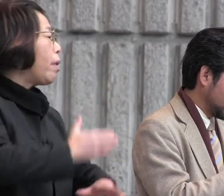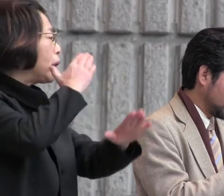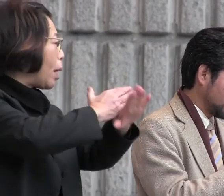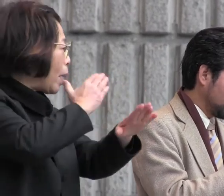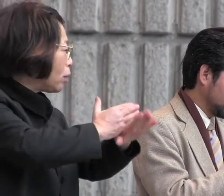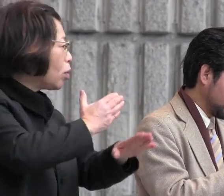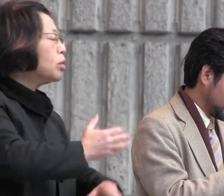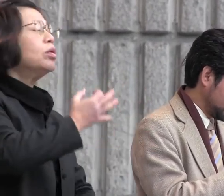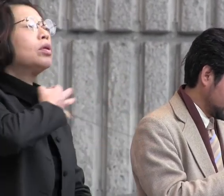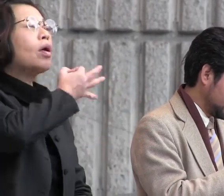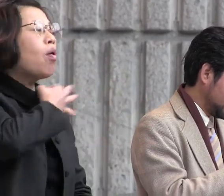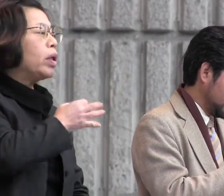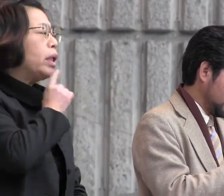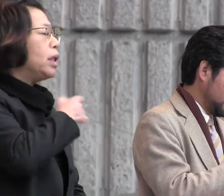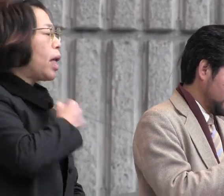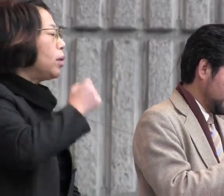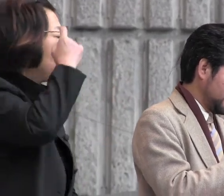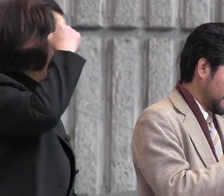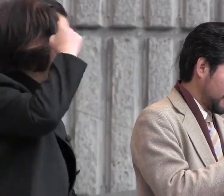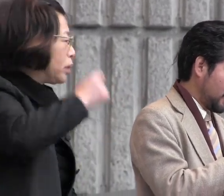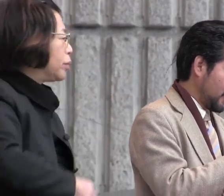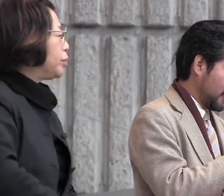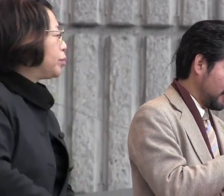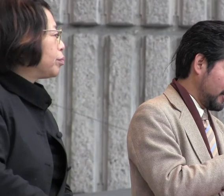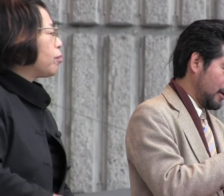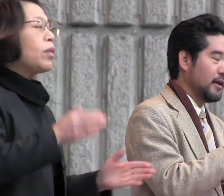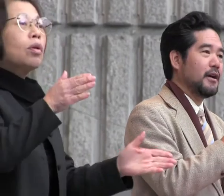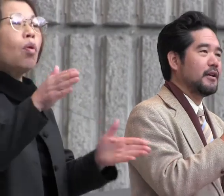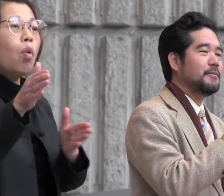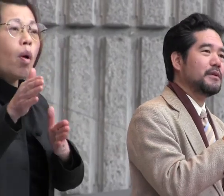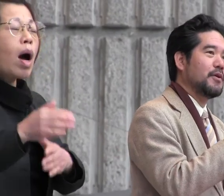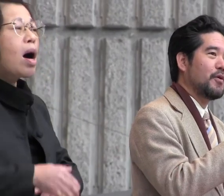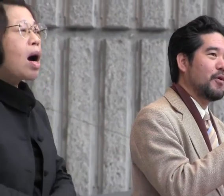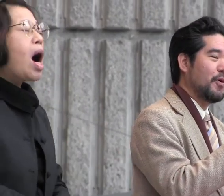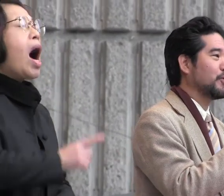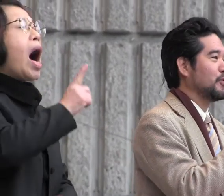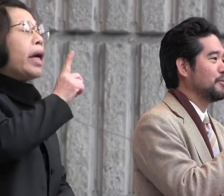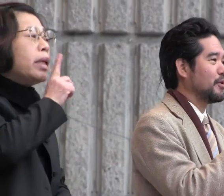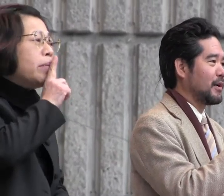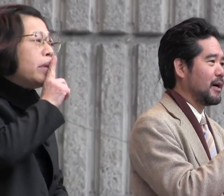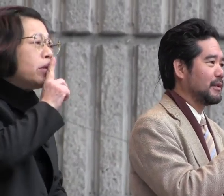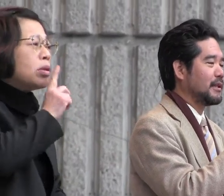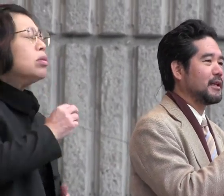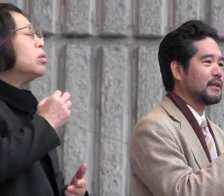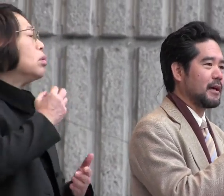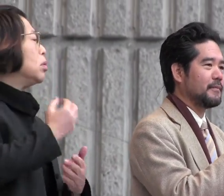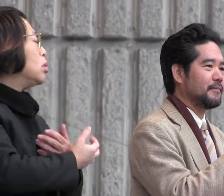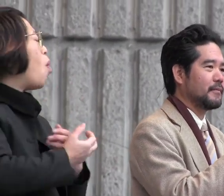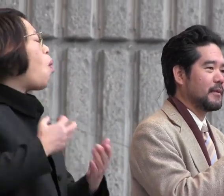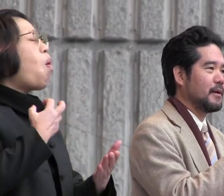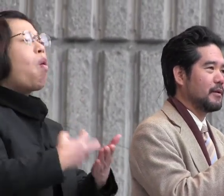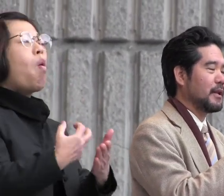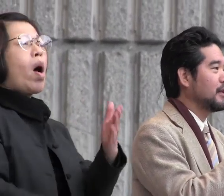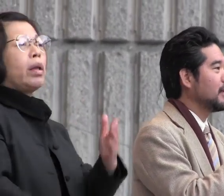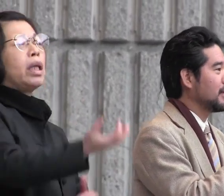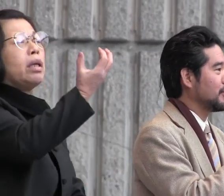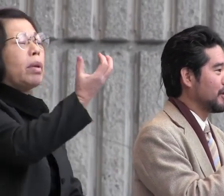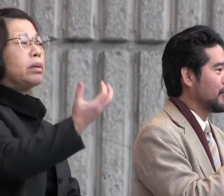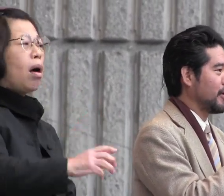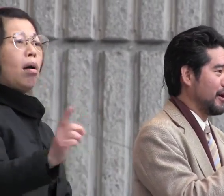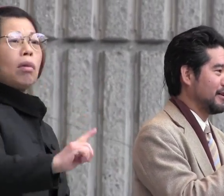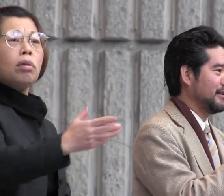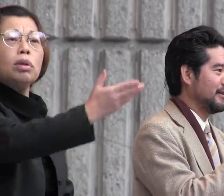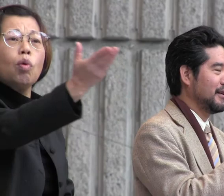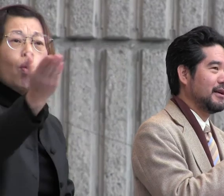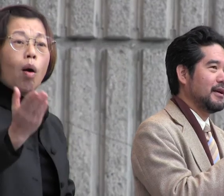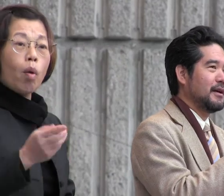大きくしていきたいと思っています。ところがですね、秘密保護法というものが出てきた。何なんでしょう